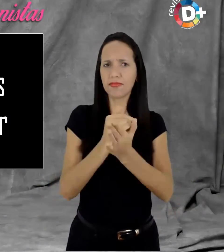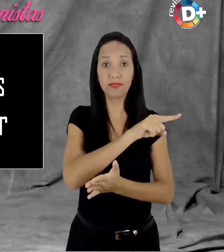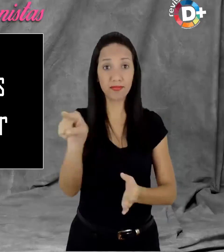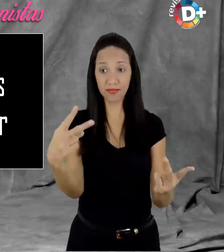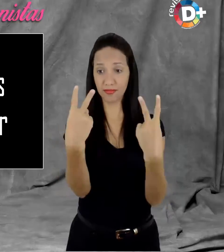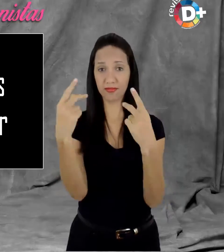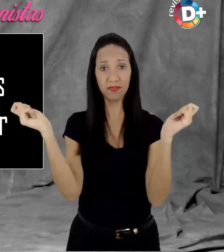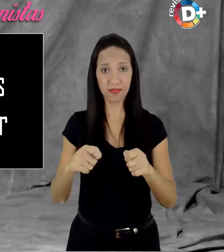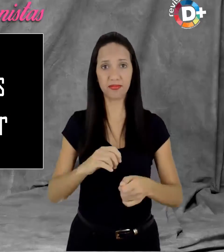podem ver.